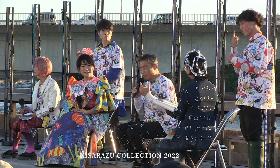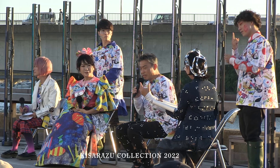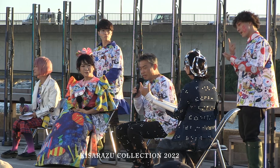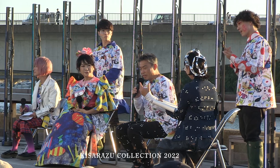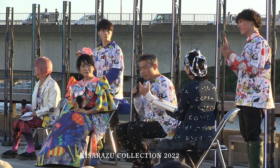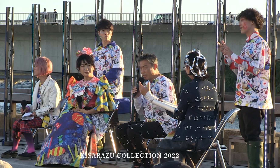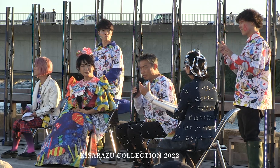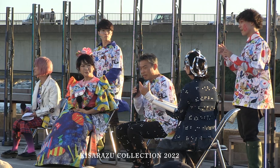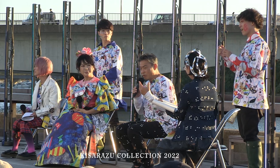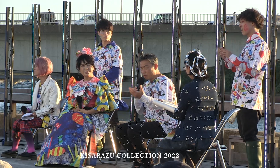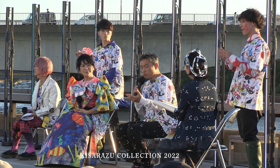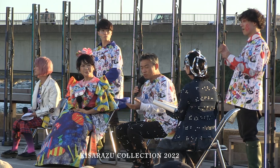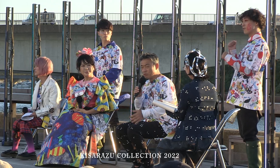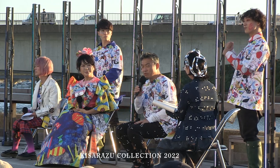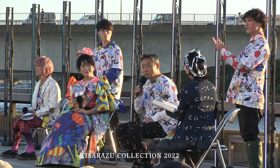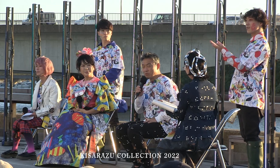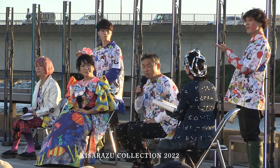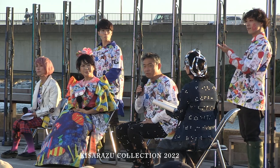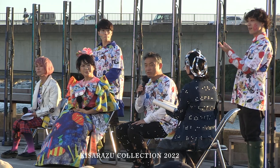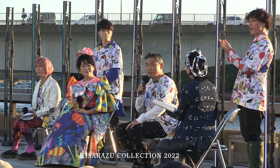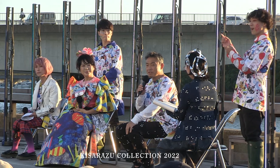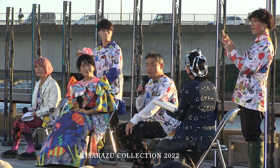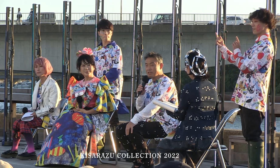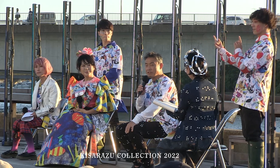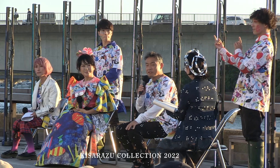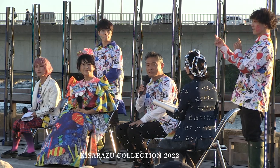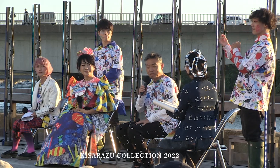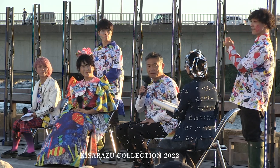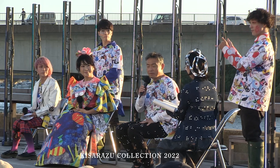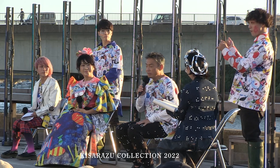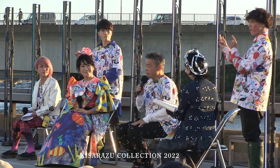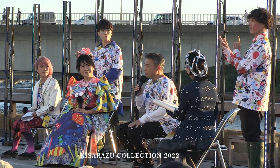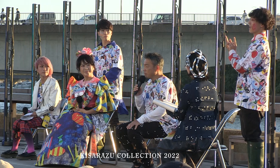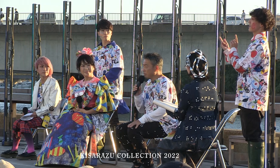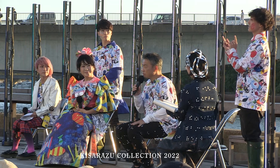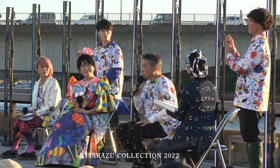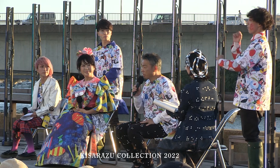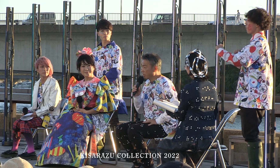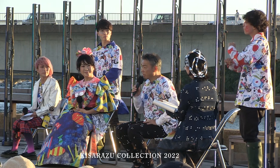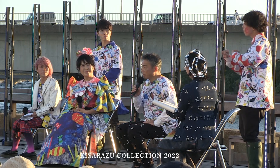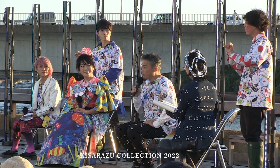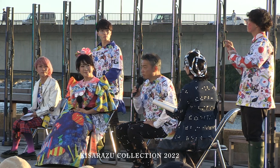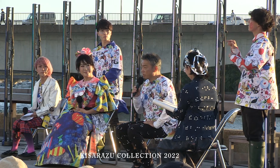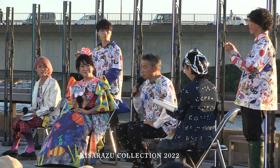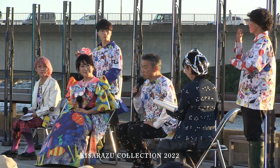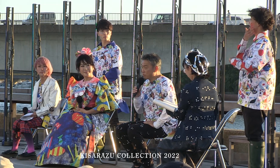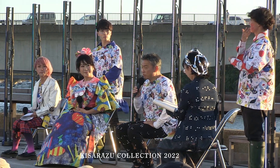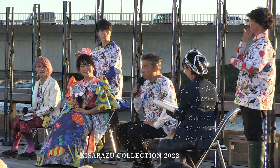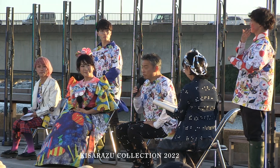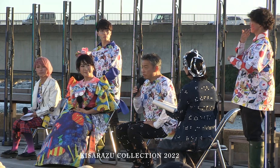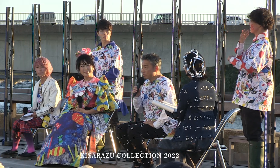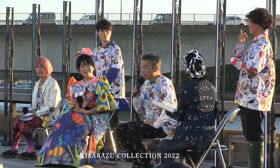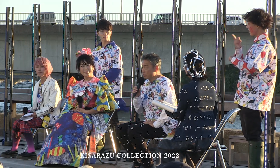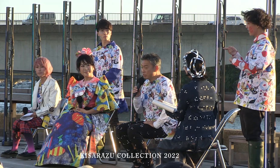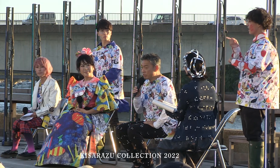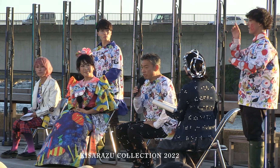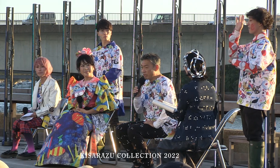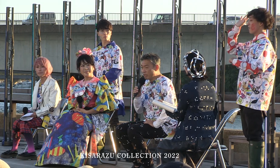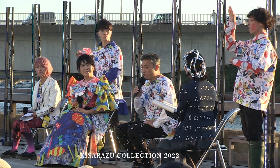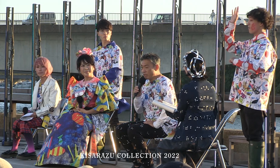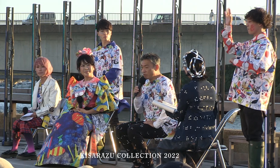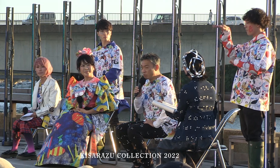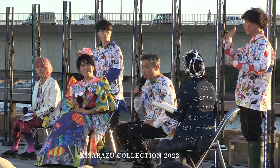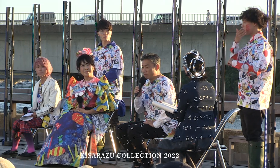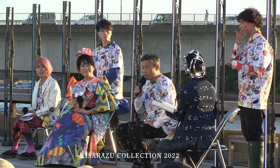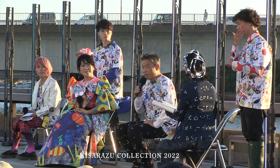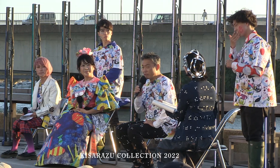対して、行動するっていうことが本当に大切で、まあ、それがこれからも大事にしていか